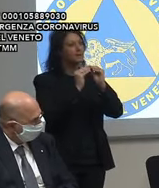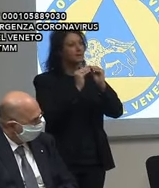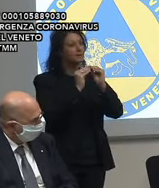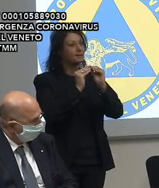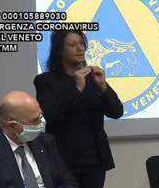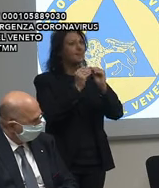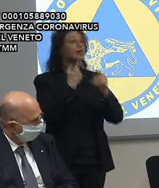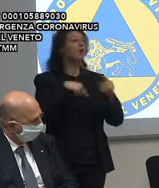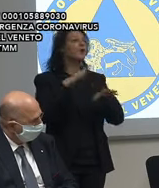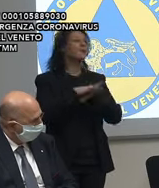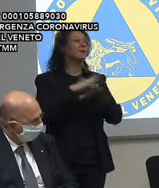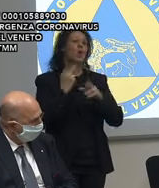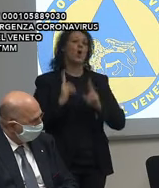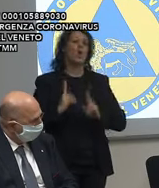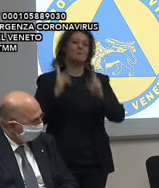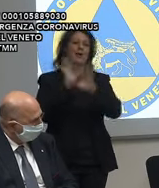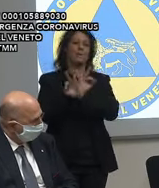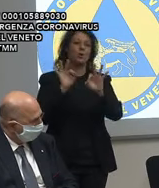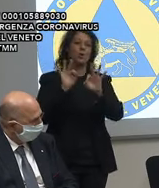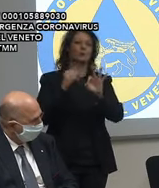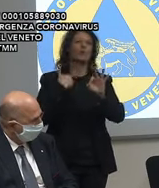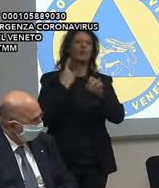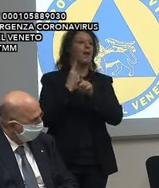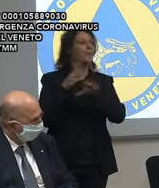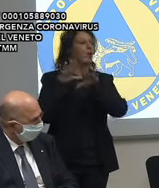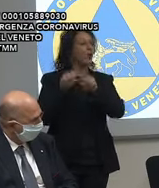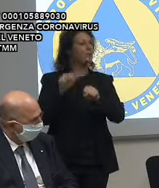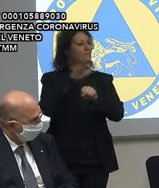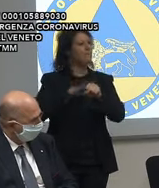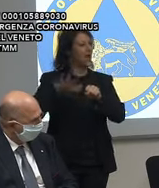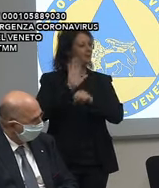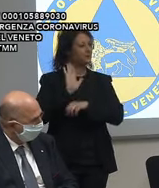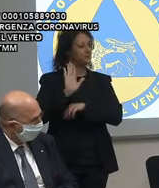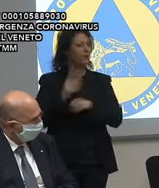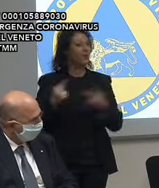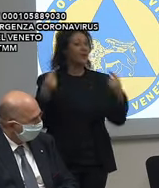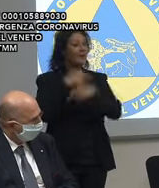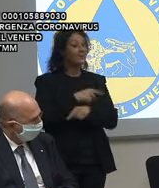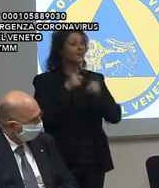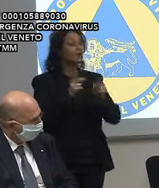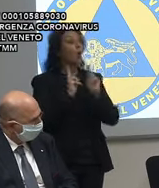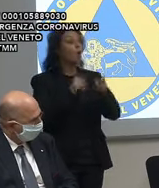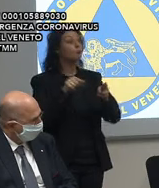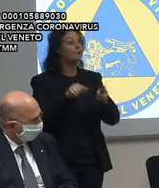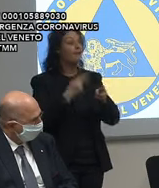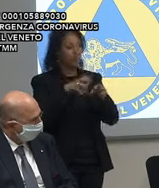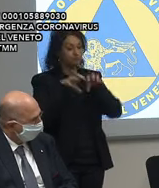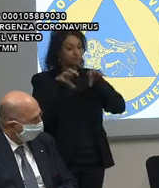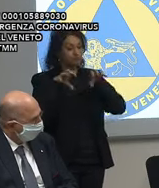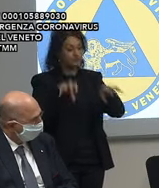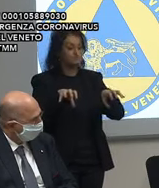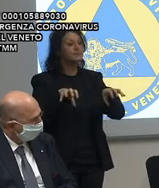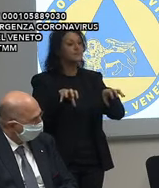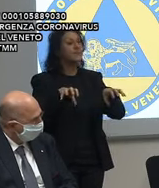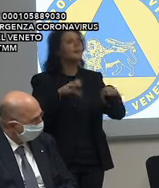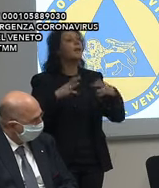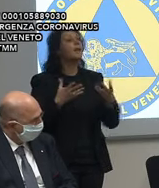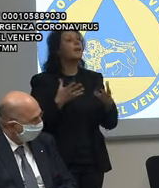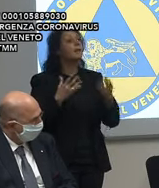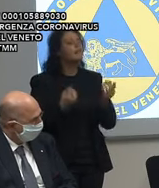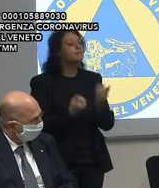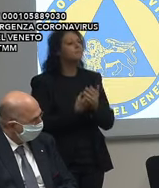disegnati secondo uno schema preordinato. Questo ospedale su due poli nasce integrato e nasce con